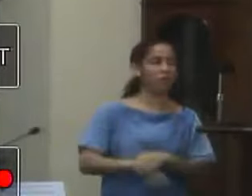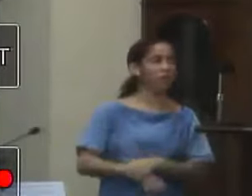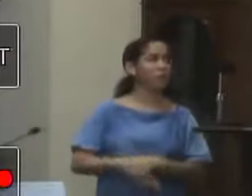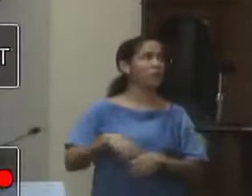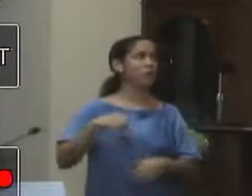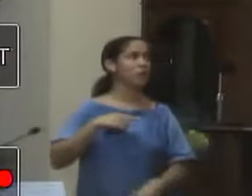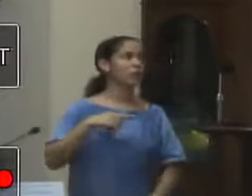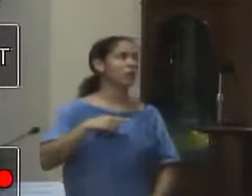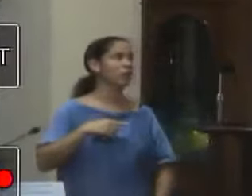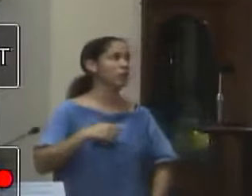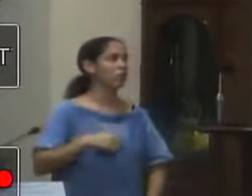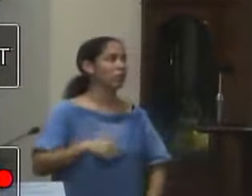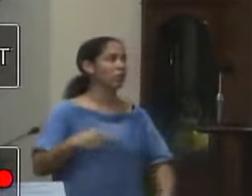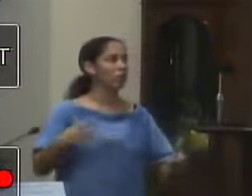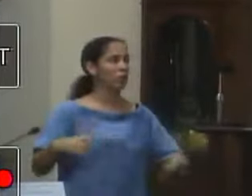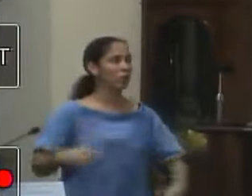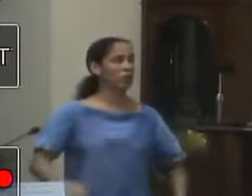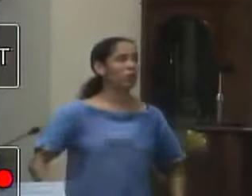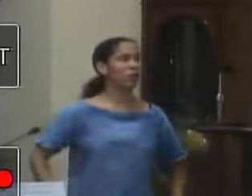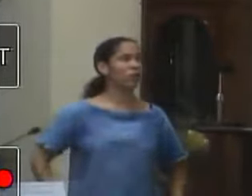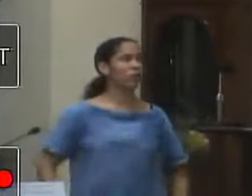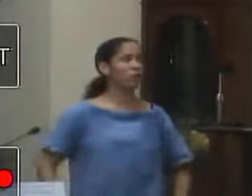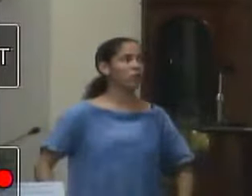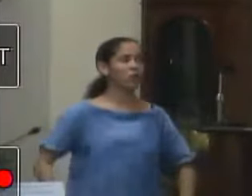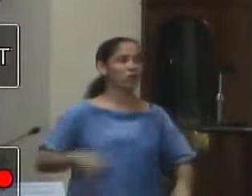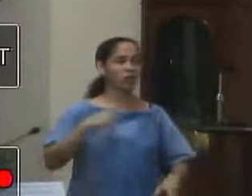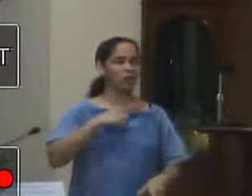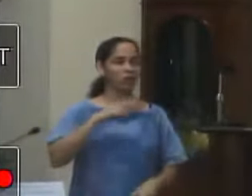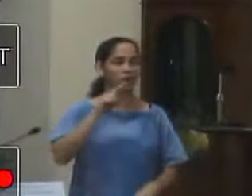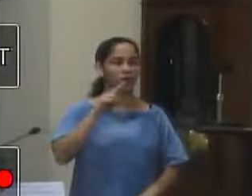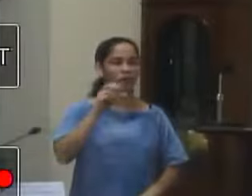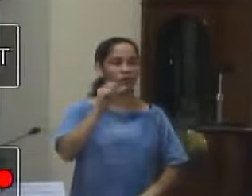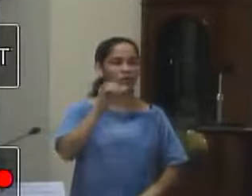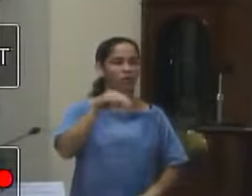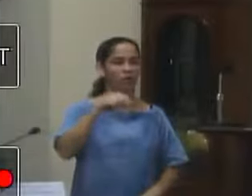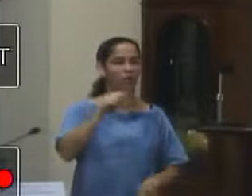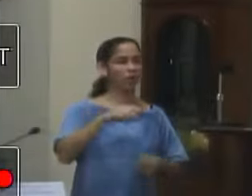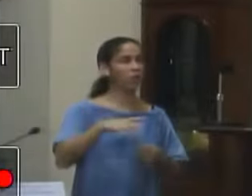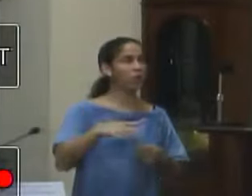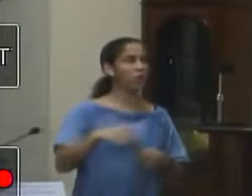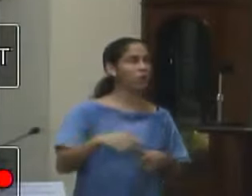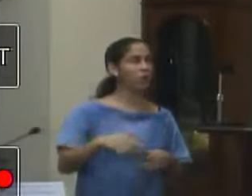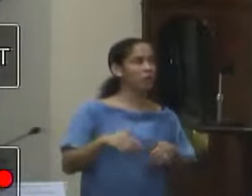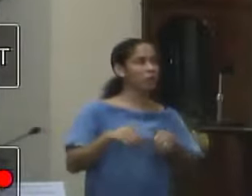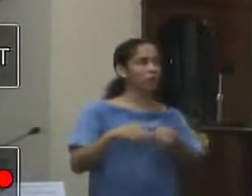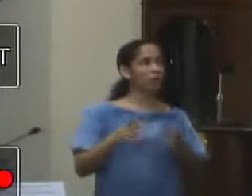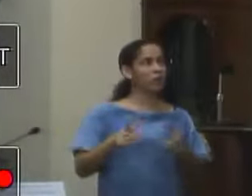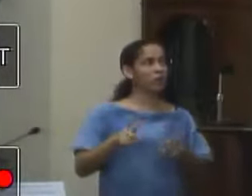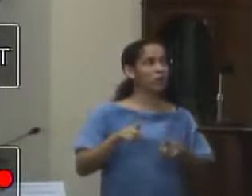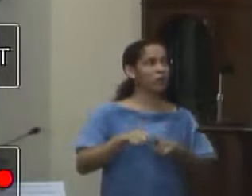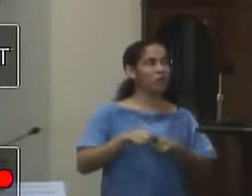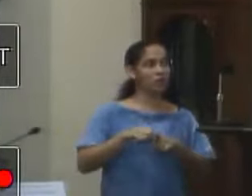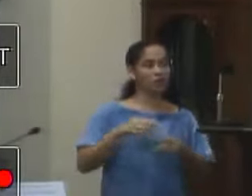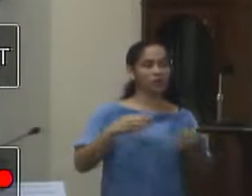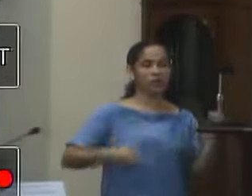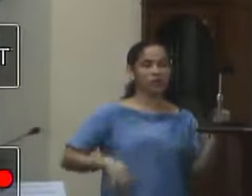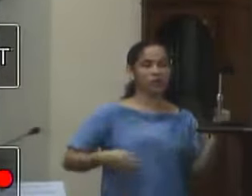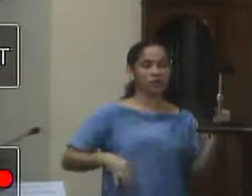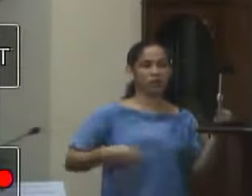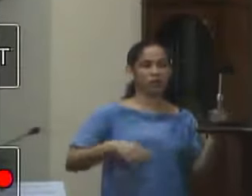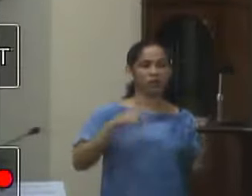tem sim, nós temos a usina aqui, que eu não sei qual é o destino dela, mas também nós temos a de conservatória.